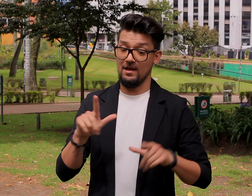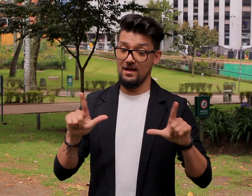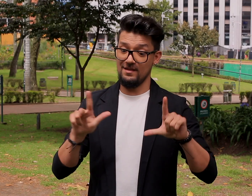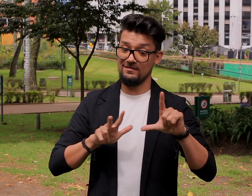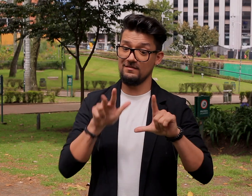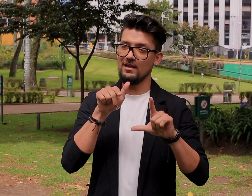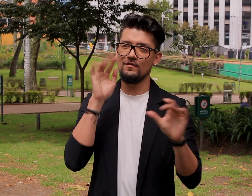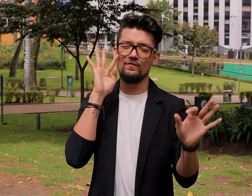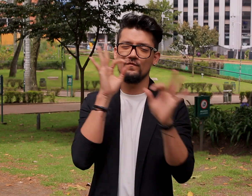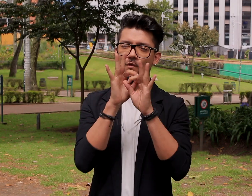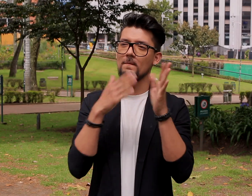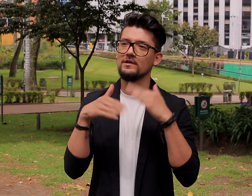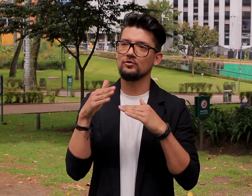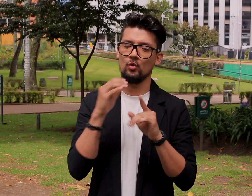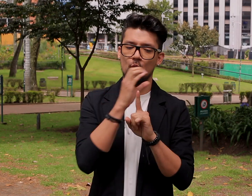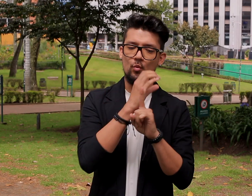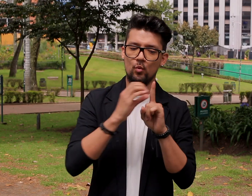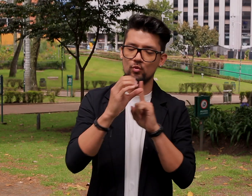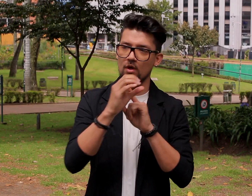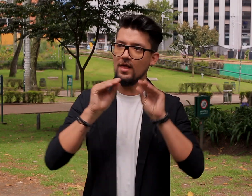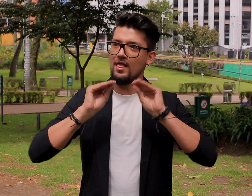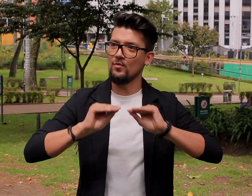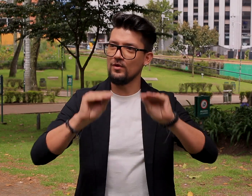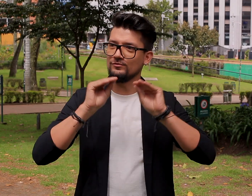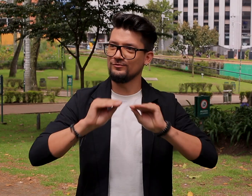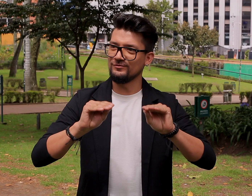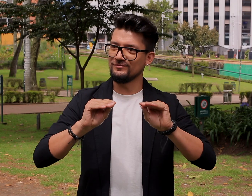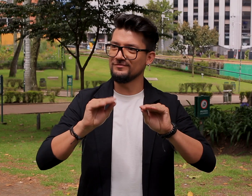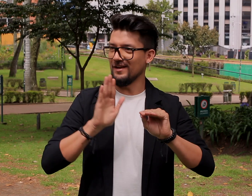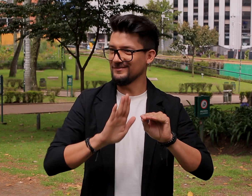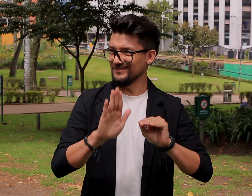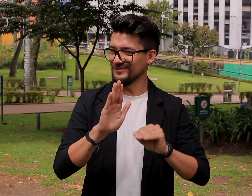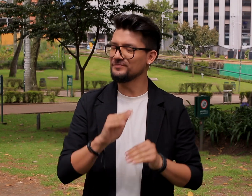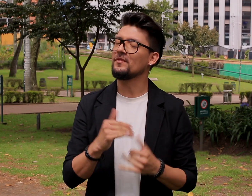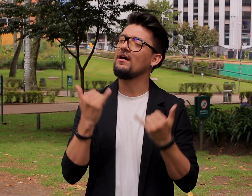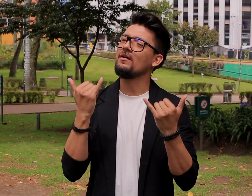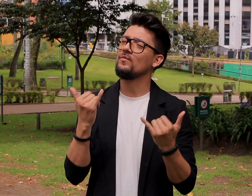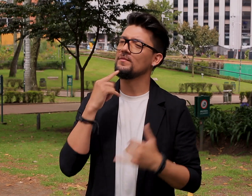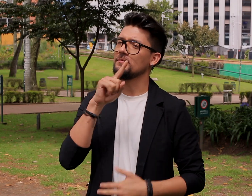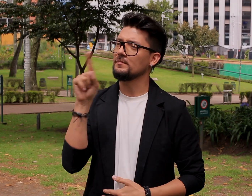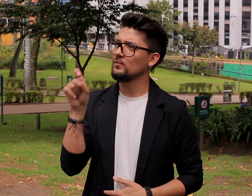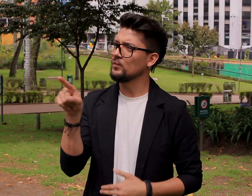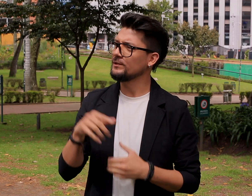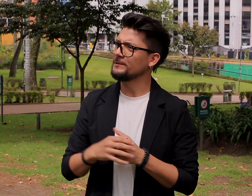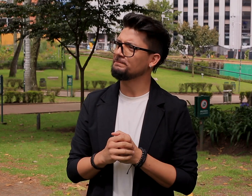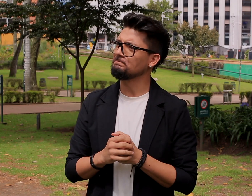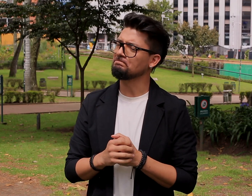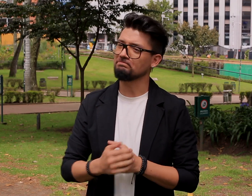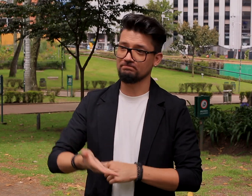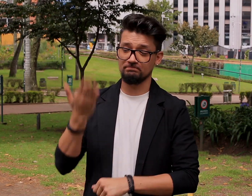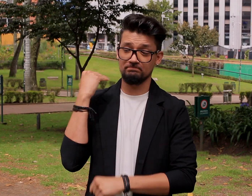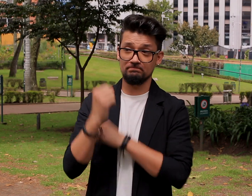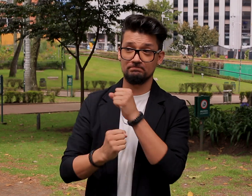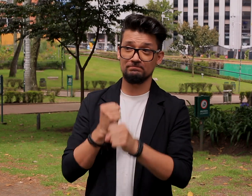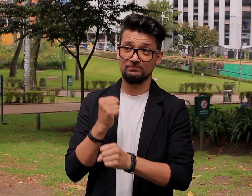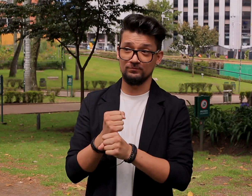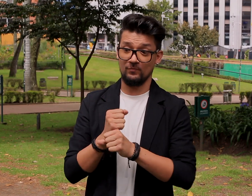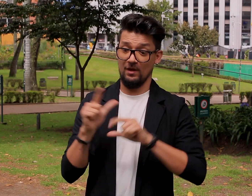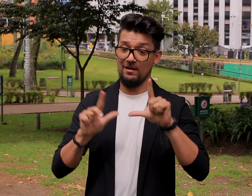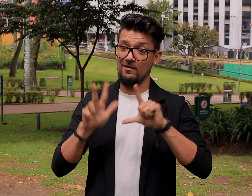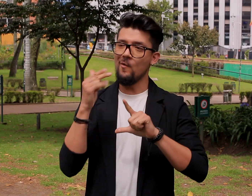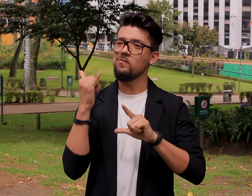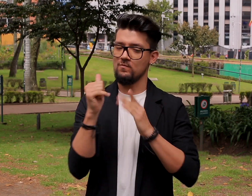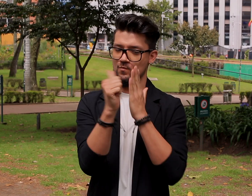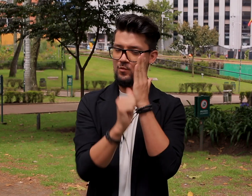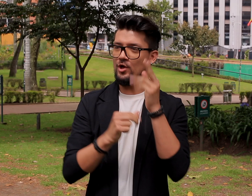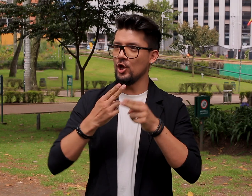interesante acerca del tema ahora también me gustaría saber claro teniendo en cuenta el tema de la cultura y todos los